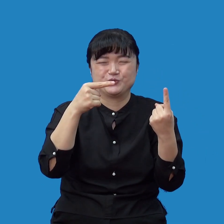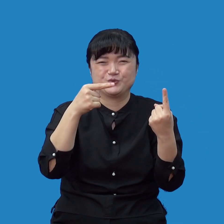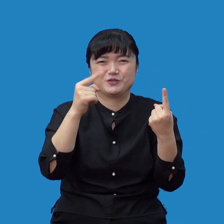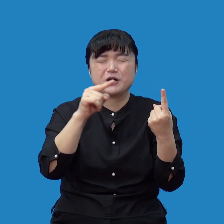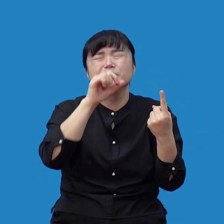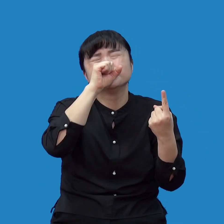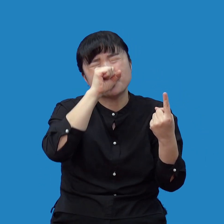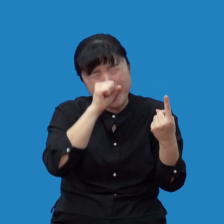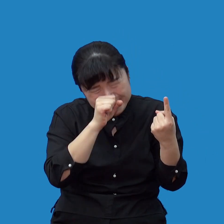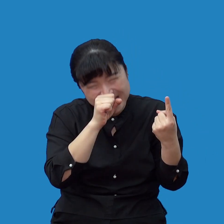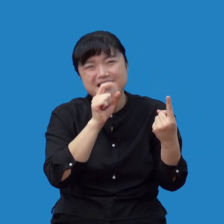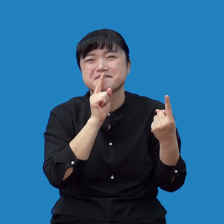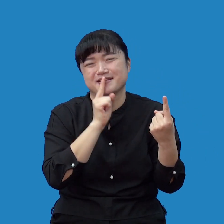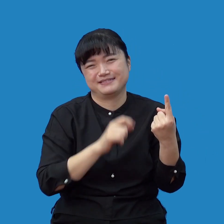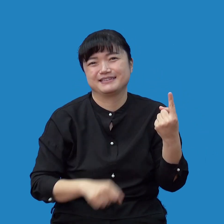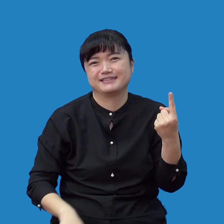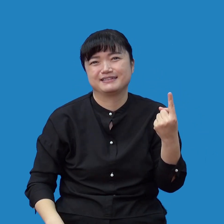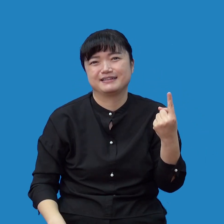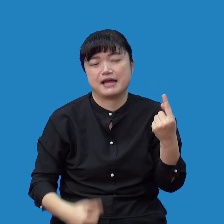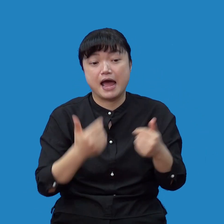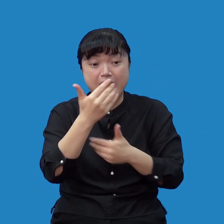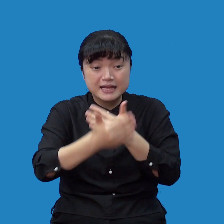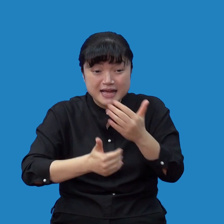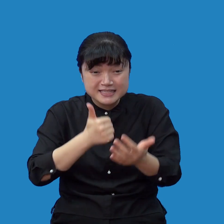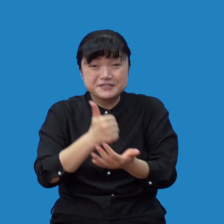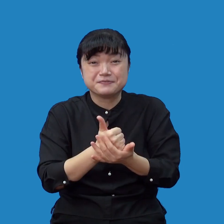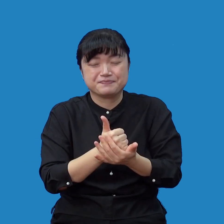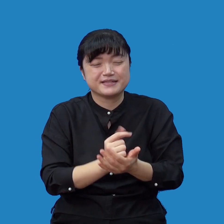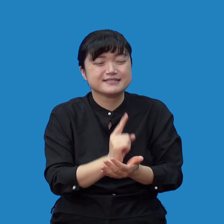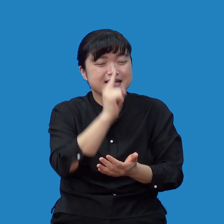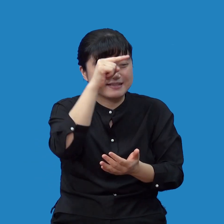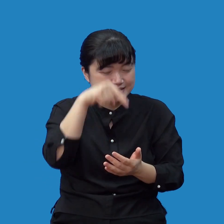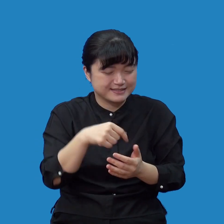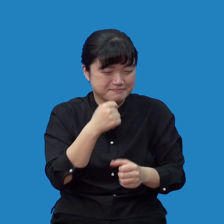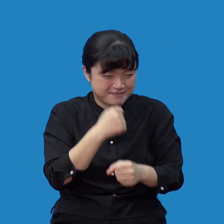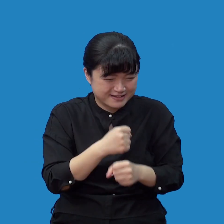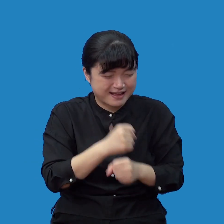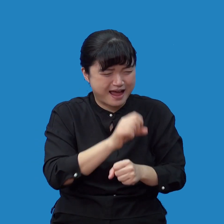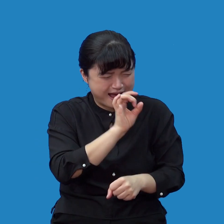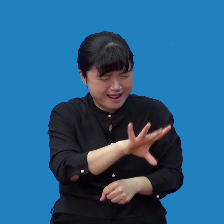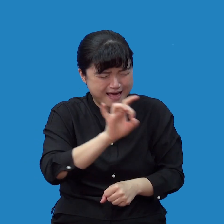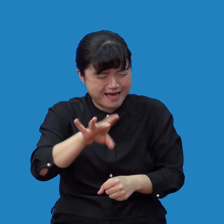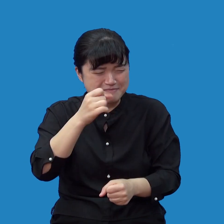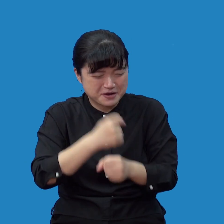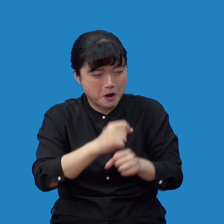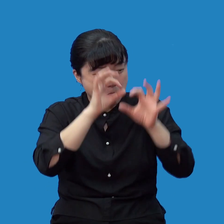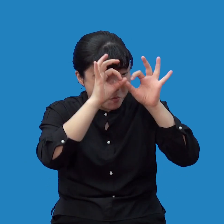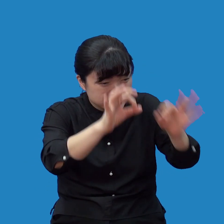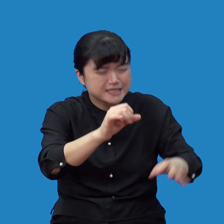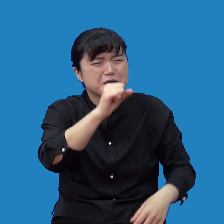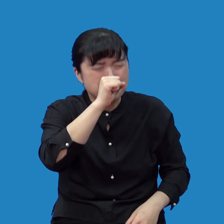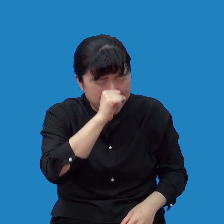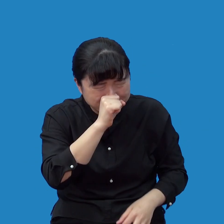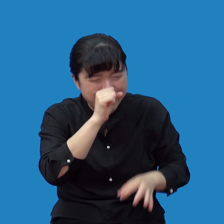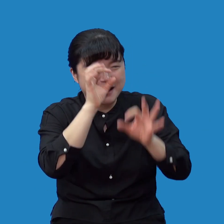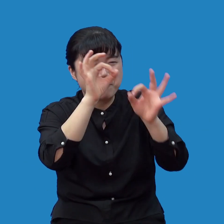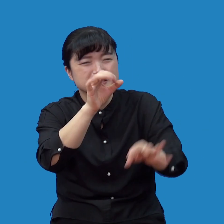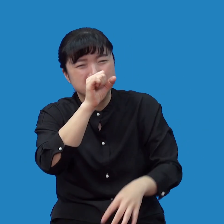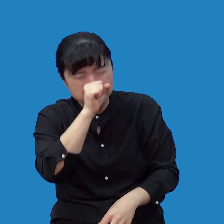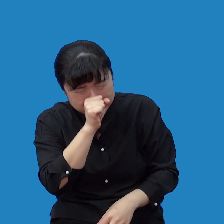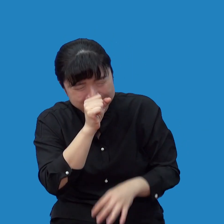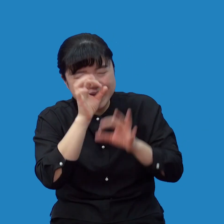바로 좋았더라, 이 말이죠. 태초에 하나님이 세상을 하나하나 만드시면서 보시기에 좋았더라,